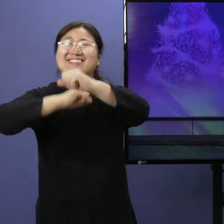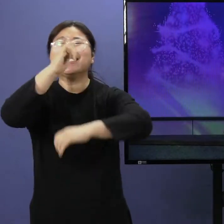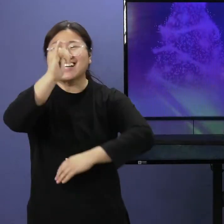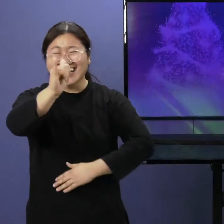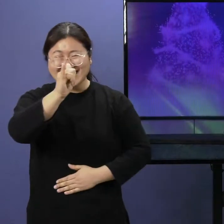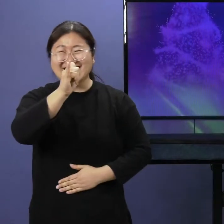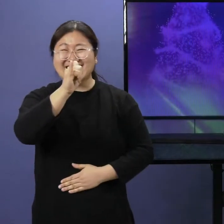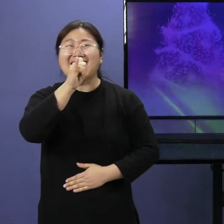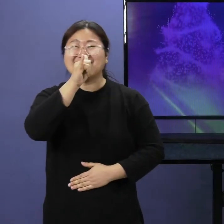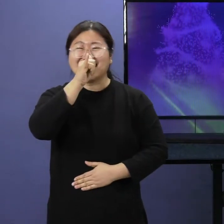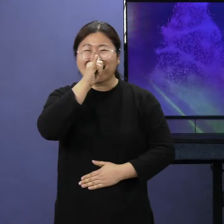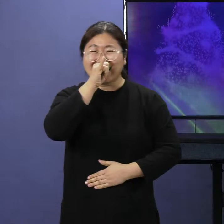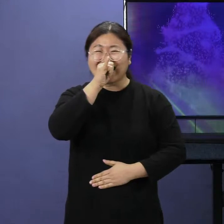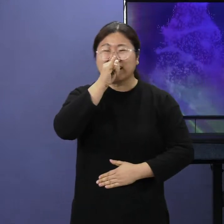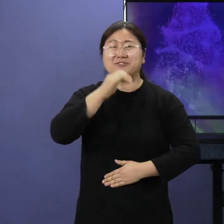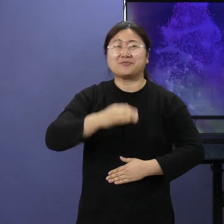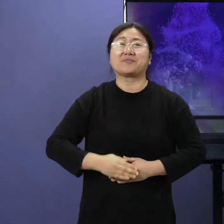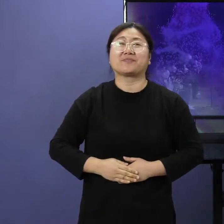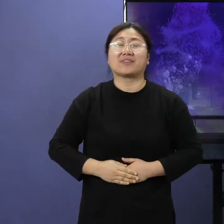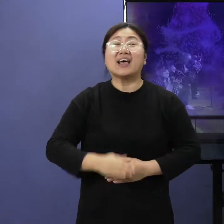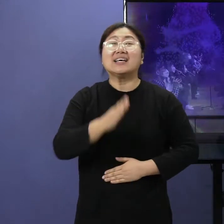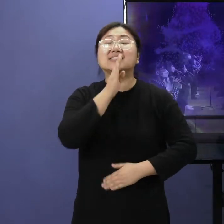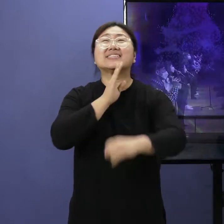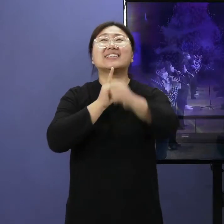참자유가 있다네.